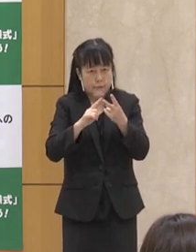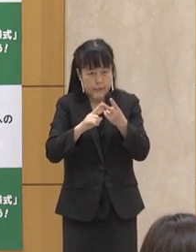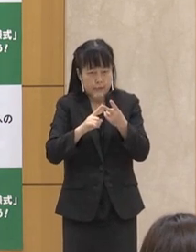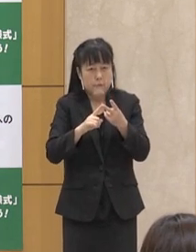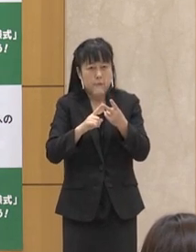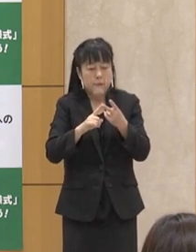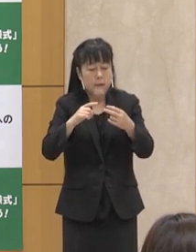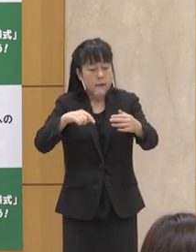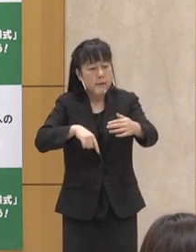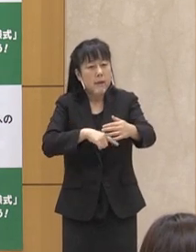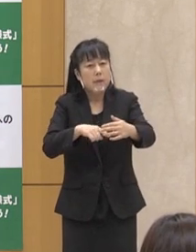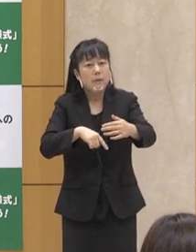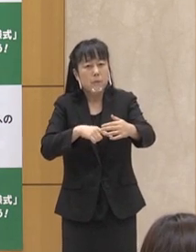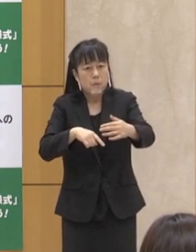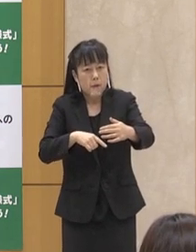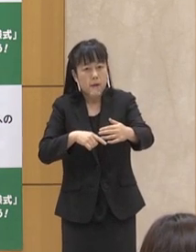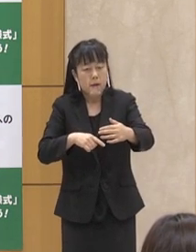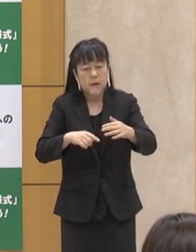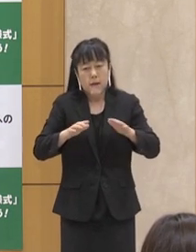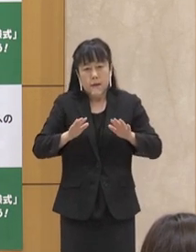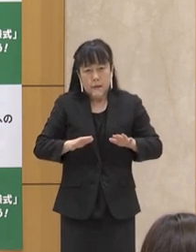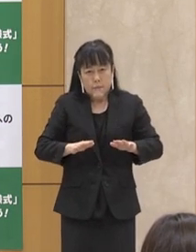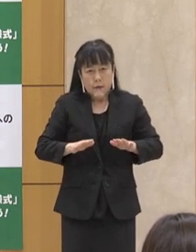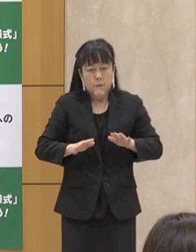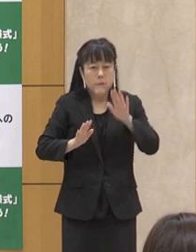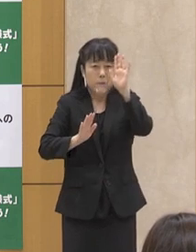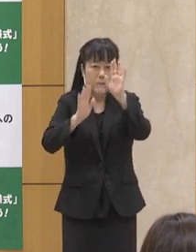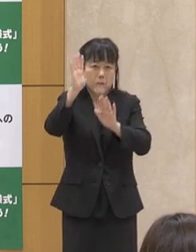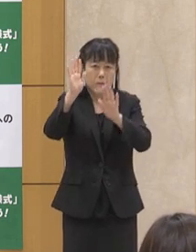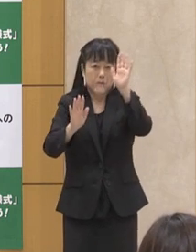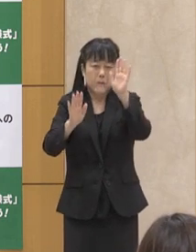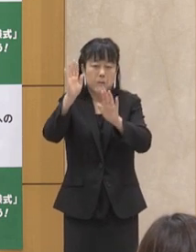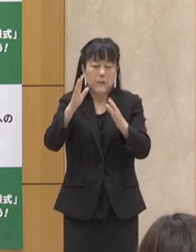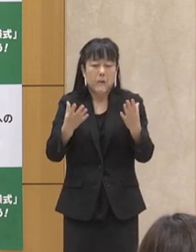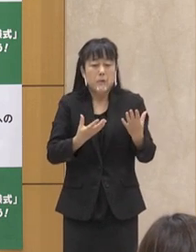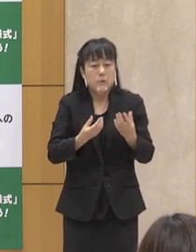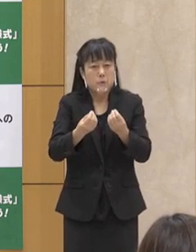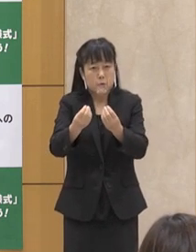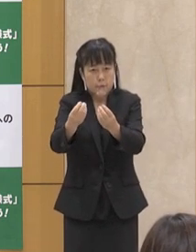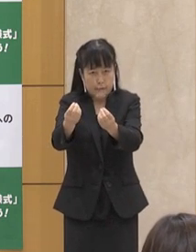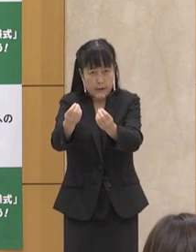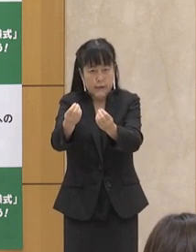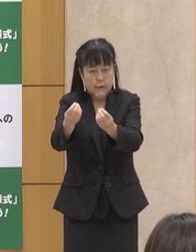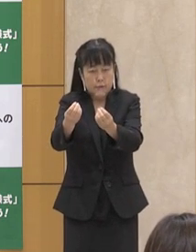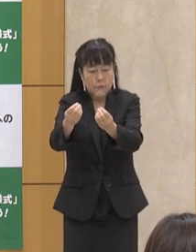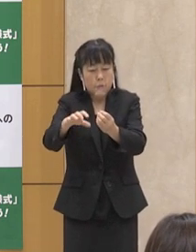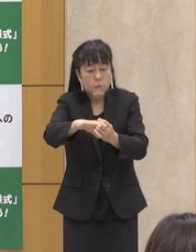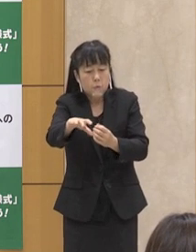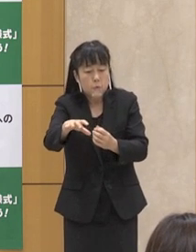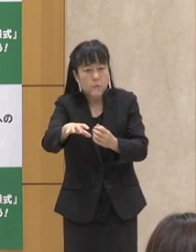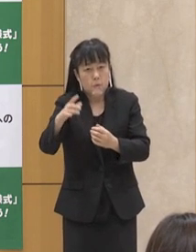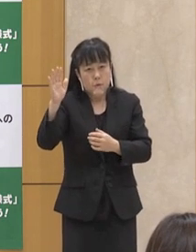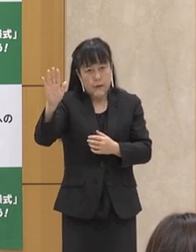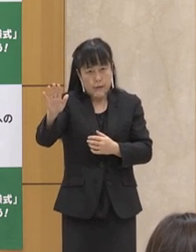内容としては現状と変わらないという場合も当然あるかと思います。